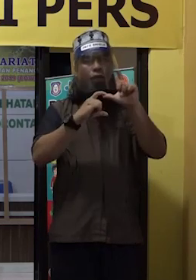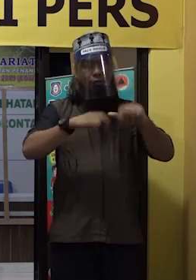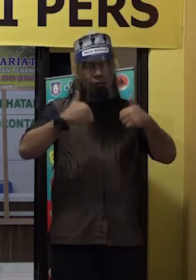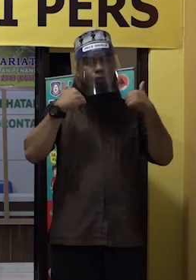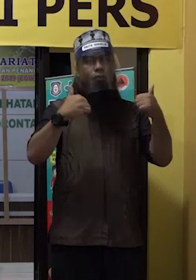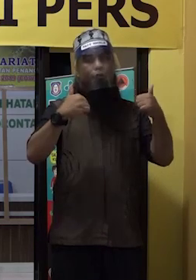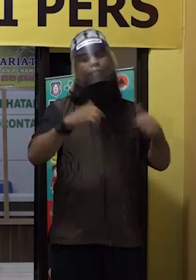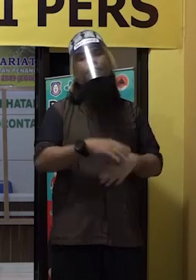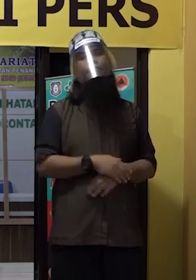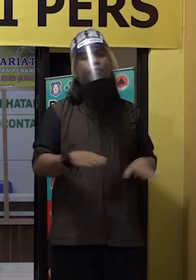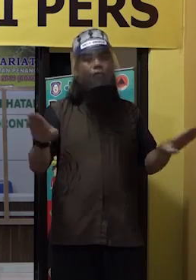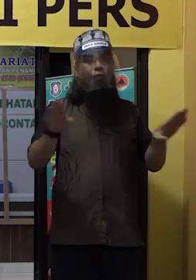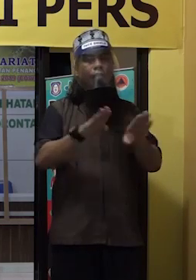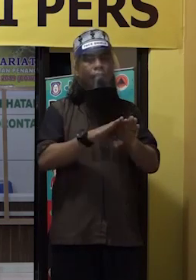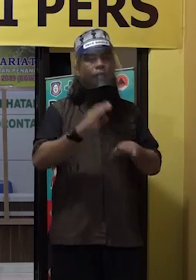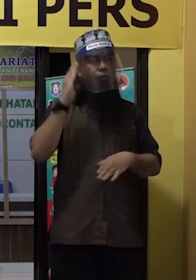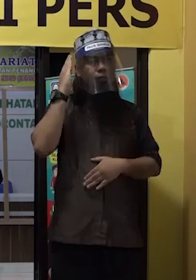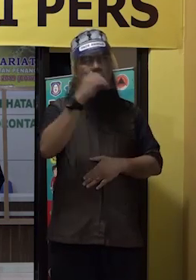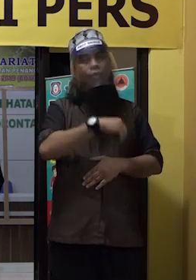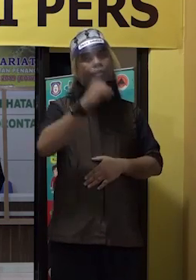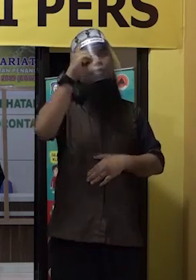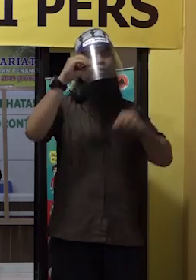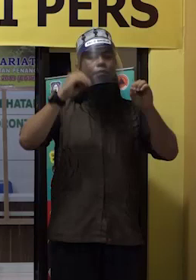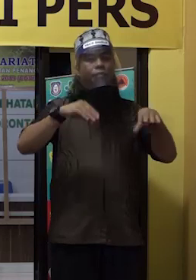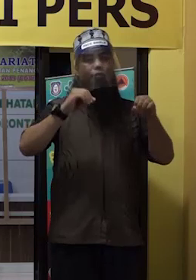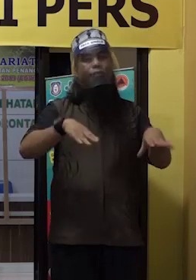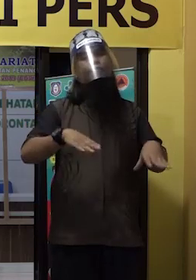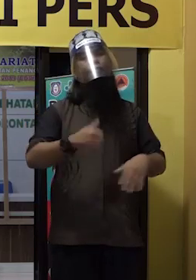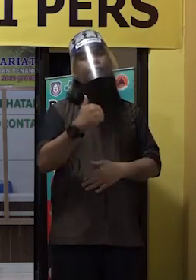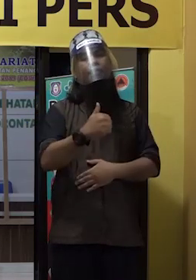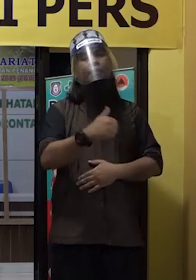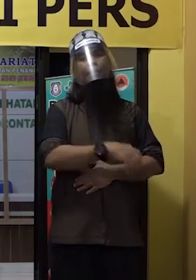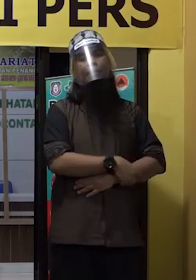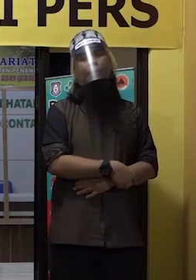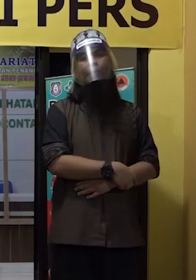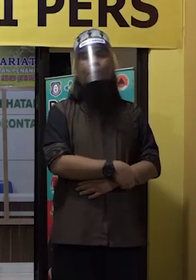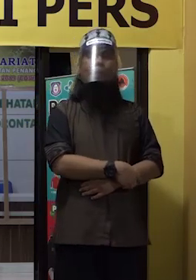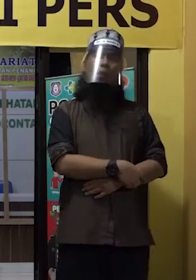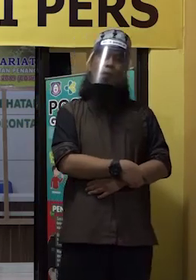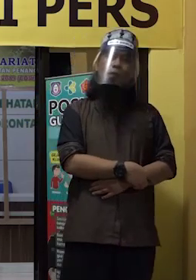kasih. Assalamualaikum warahmatullahi wabarakatuh. Yang perlu dikonfirmasi. Dokter,